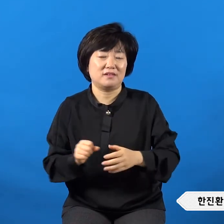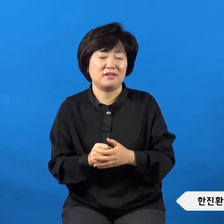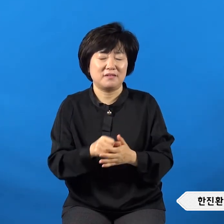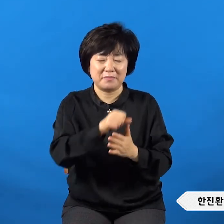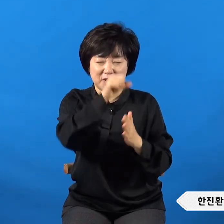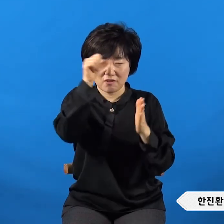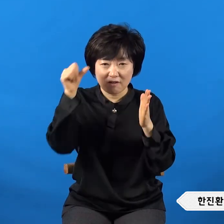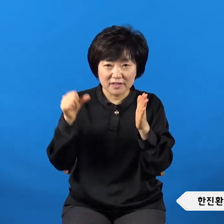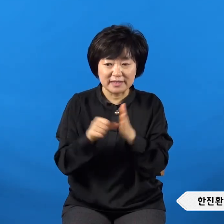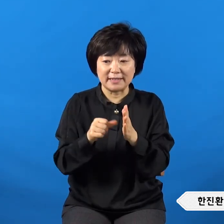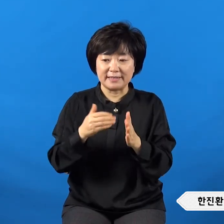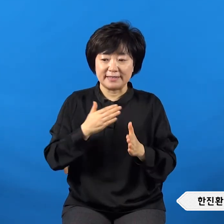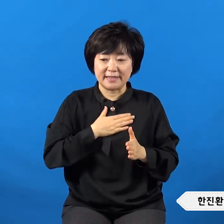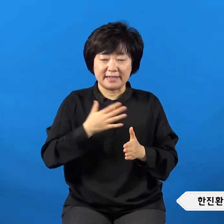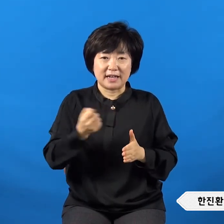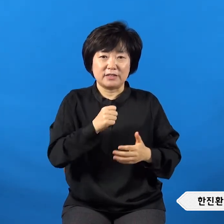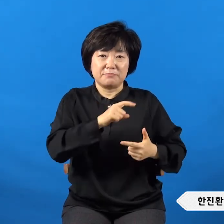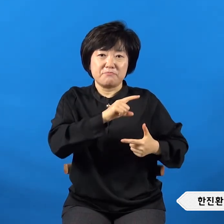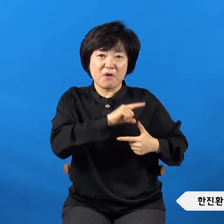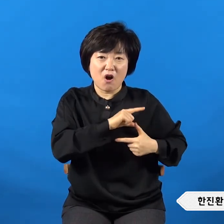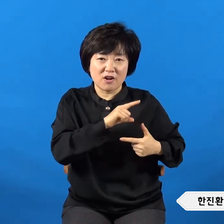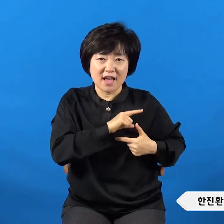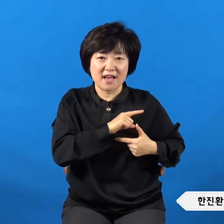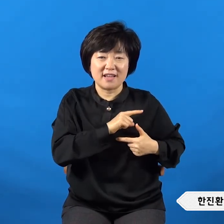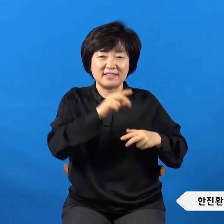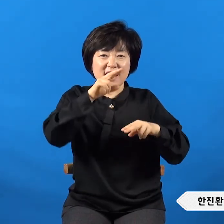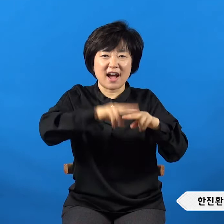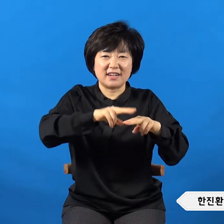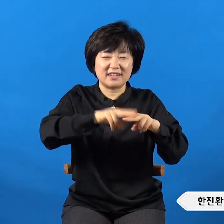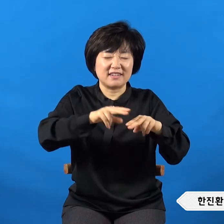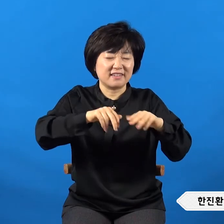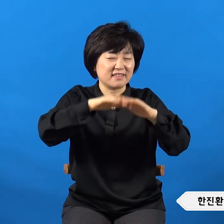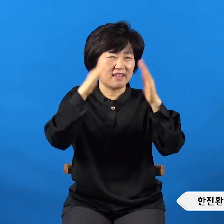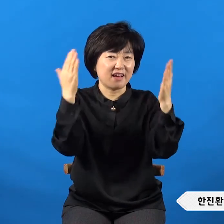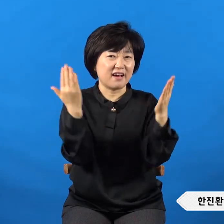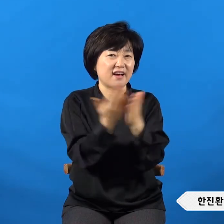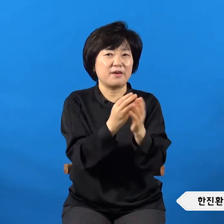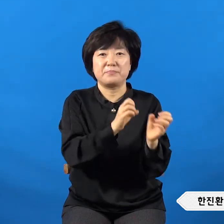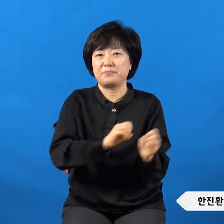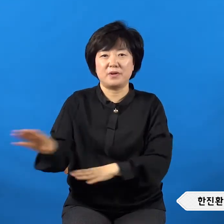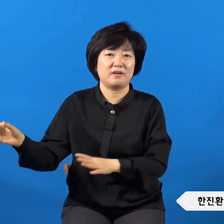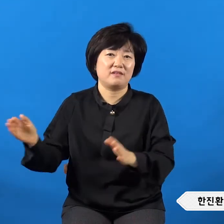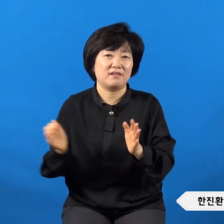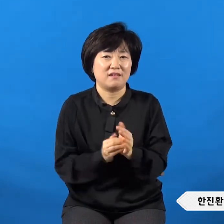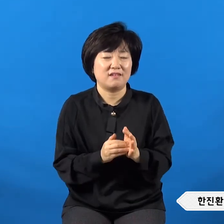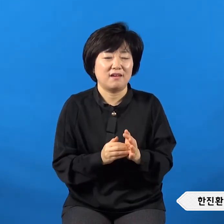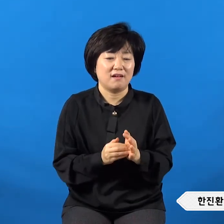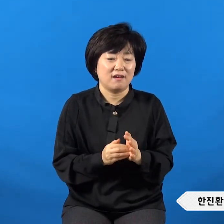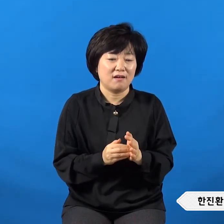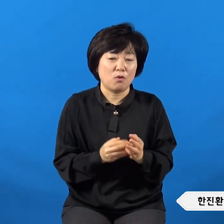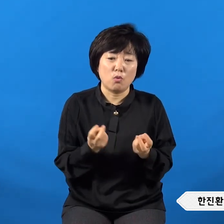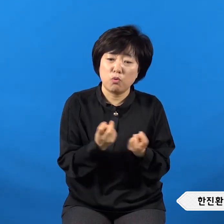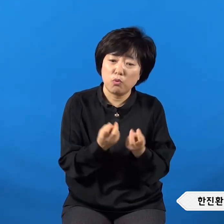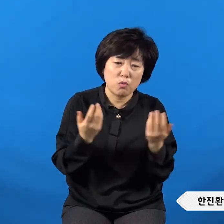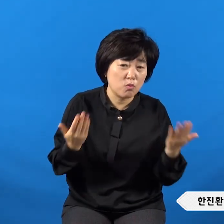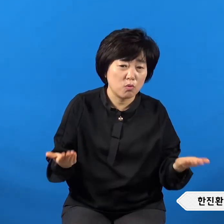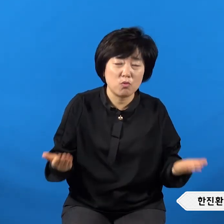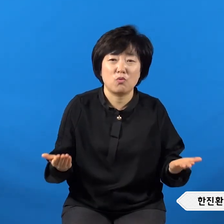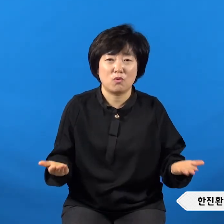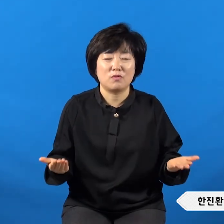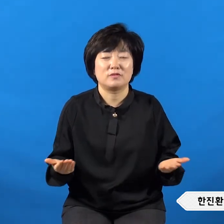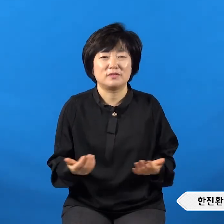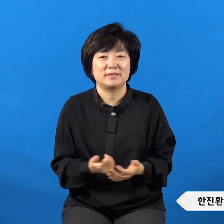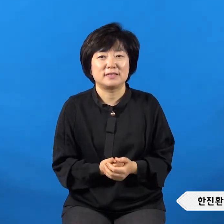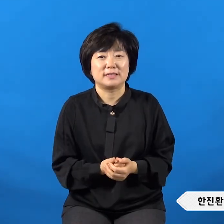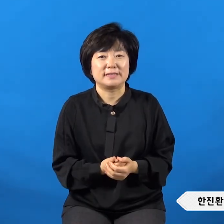없습니다. 평생 쌓은 명예와 지위를 한순간에 다 잃습니다. 그러니 이러지도 못하고